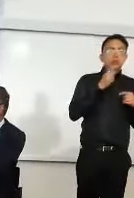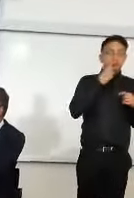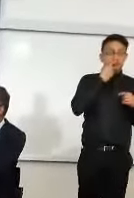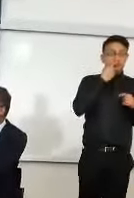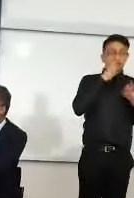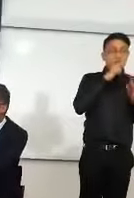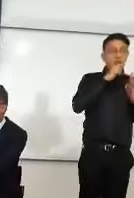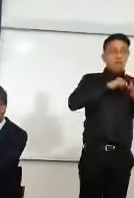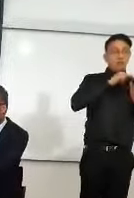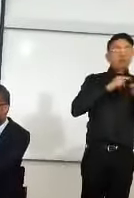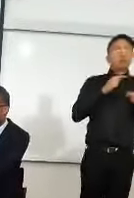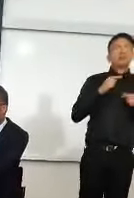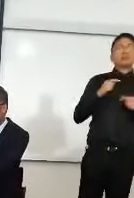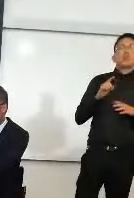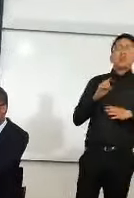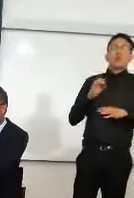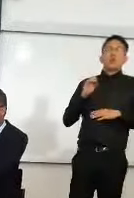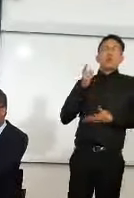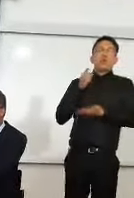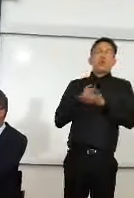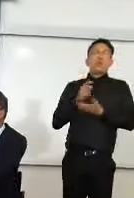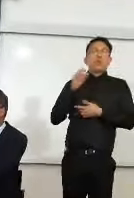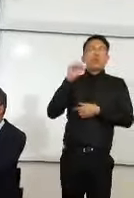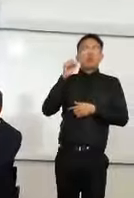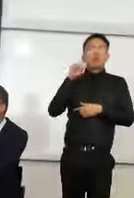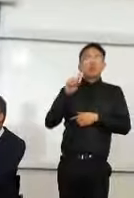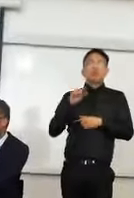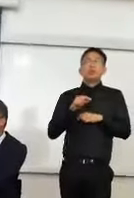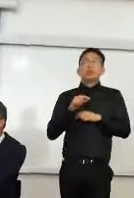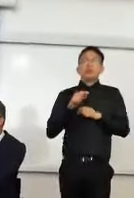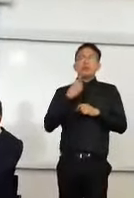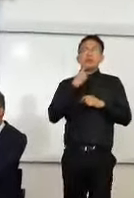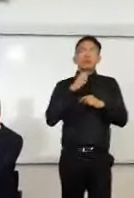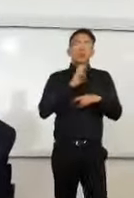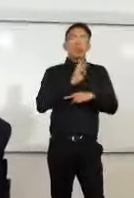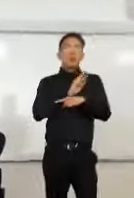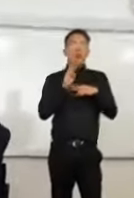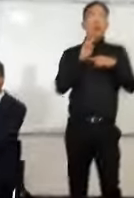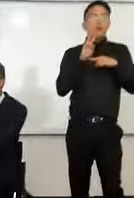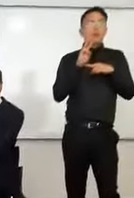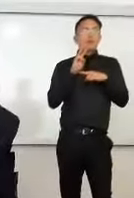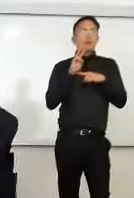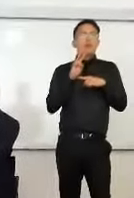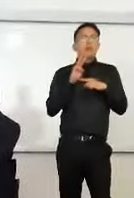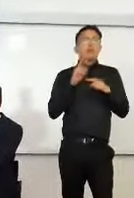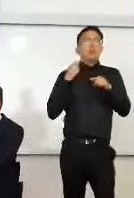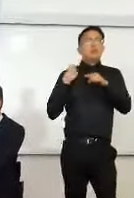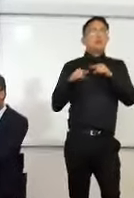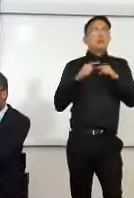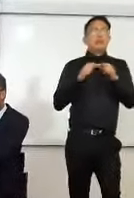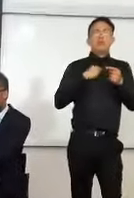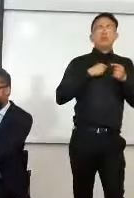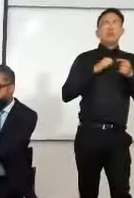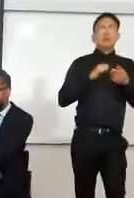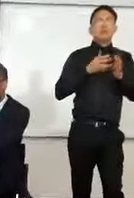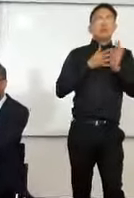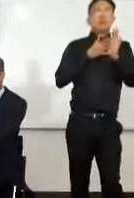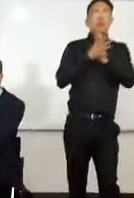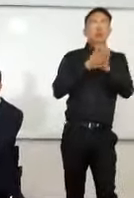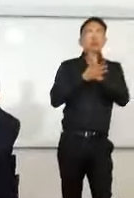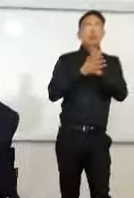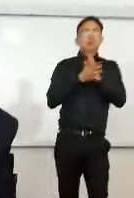la orden 11ª está que podamos publicarla en la página web en los formatos accesibles para ese fin,